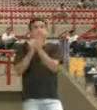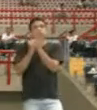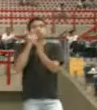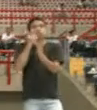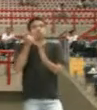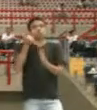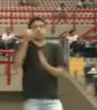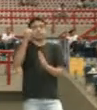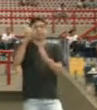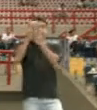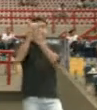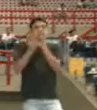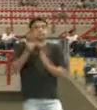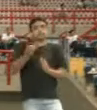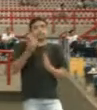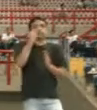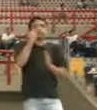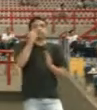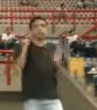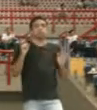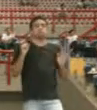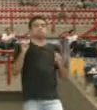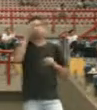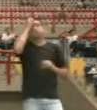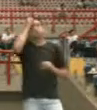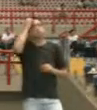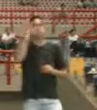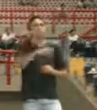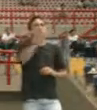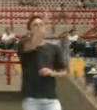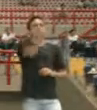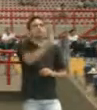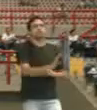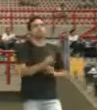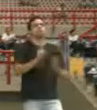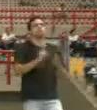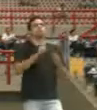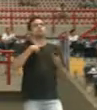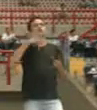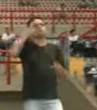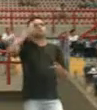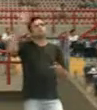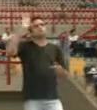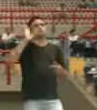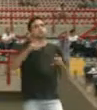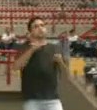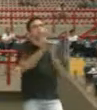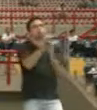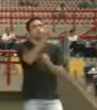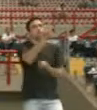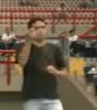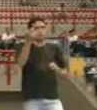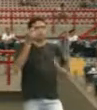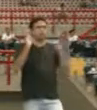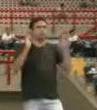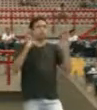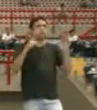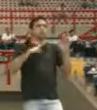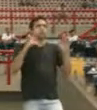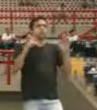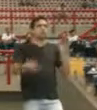vamos supor que eu comece o meu texto assim. No Brasil, principalmente nos últimos 20 anos,